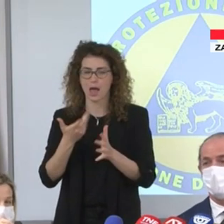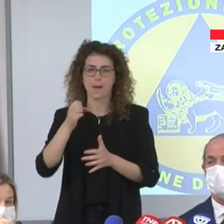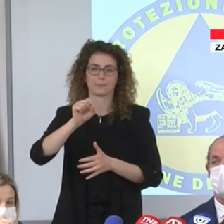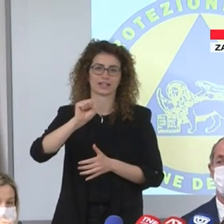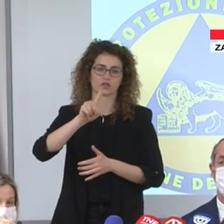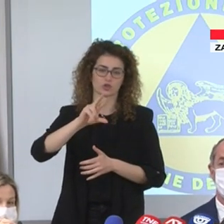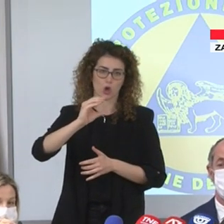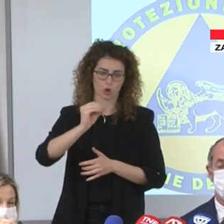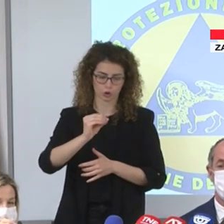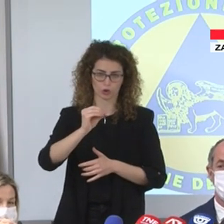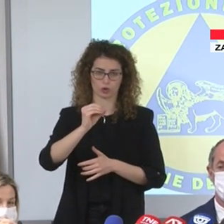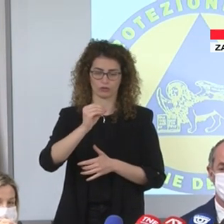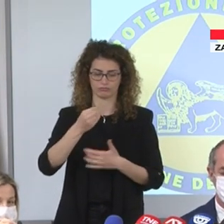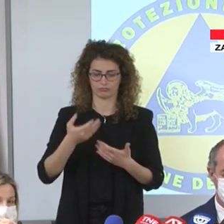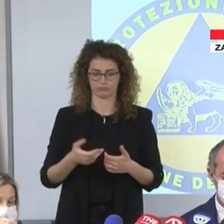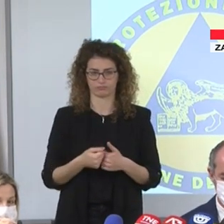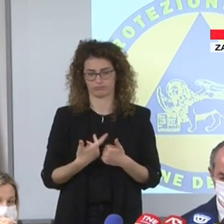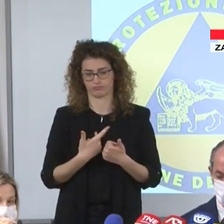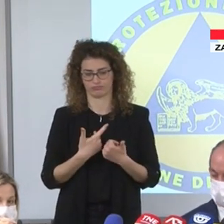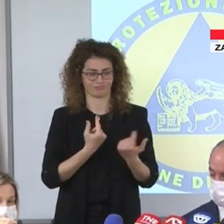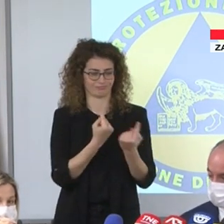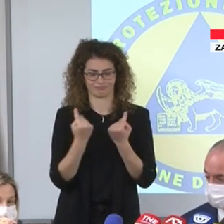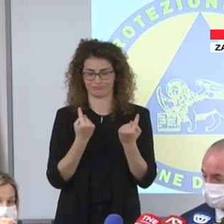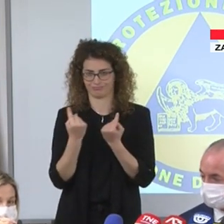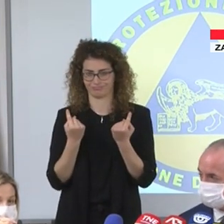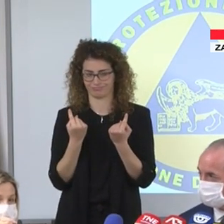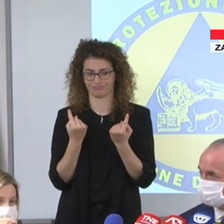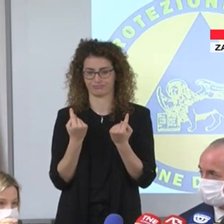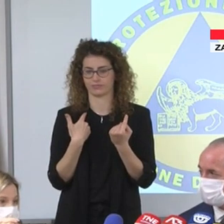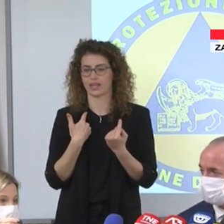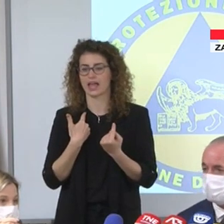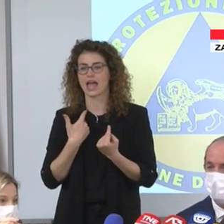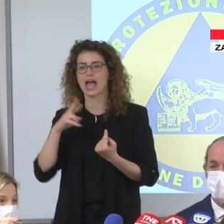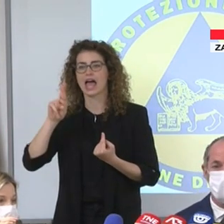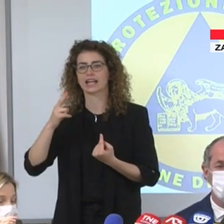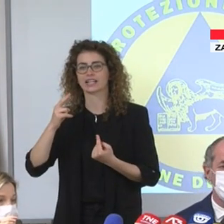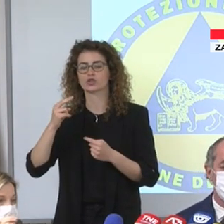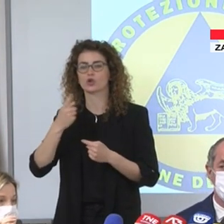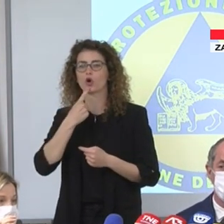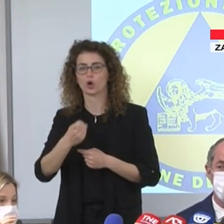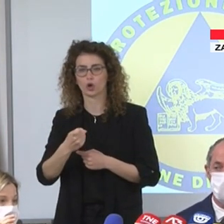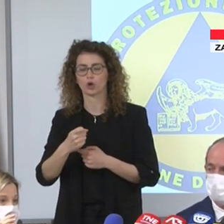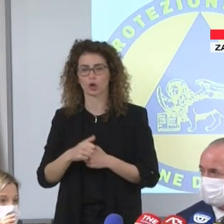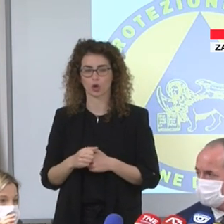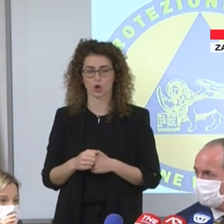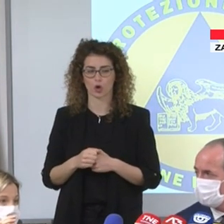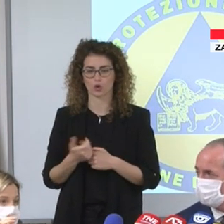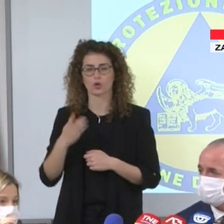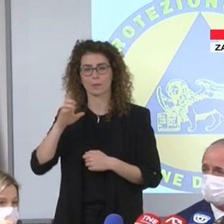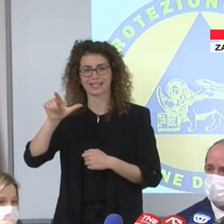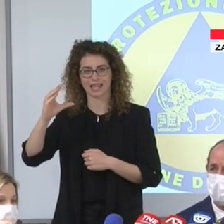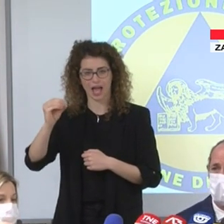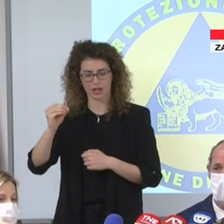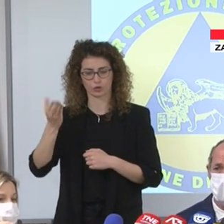Marzotto, Valdagno, insomma tante realtà che si mettono a disposizione. Ci sarà Renzo Rosso poi su